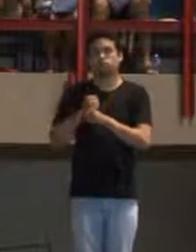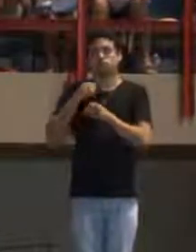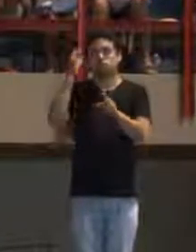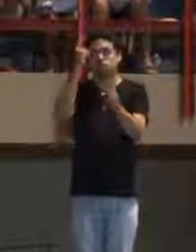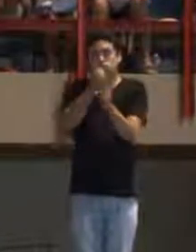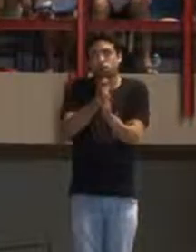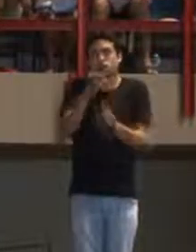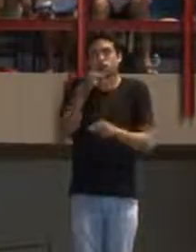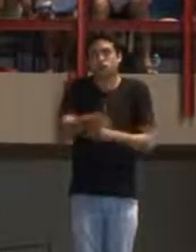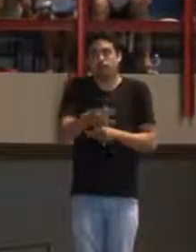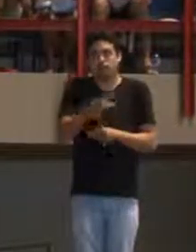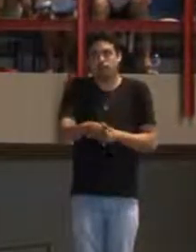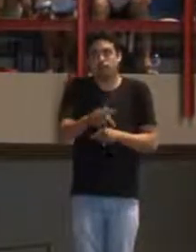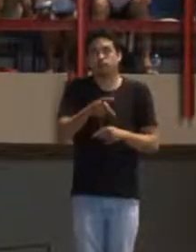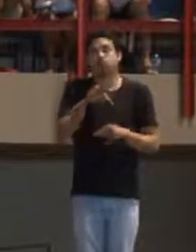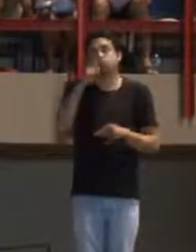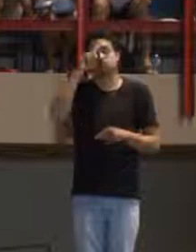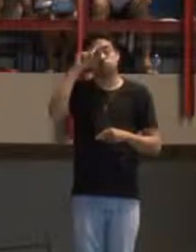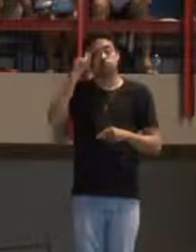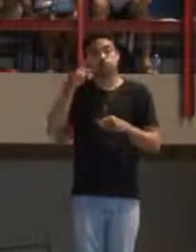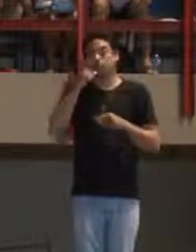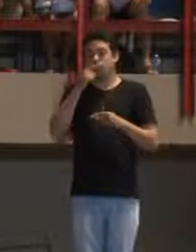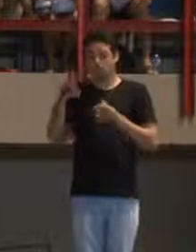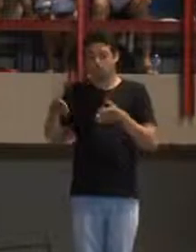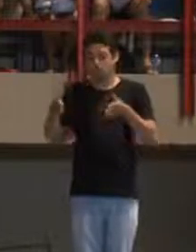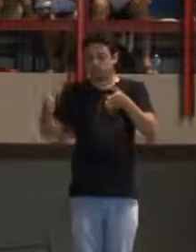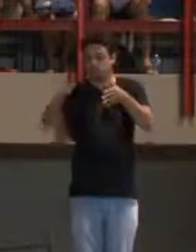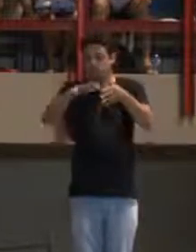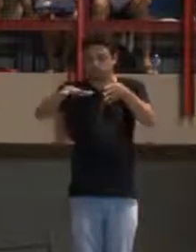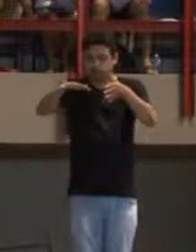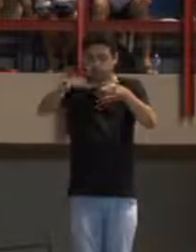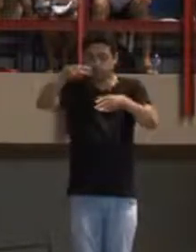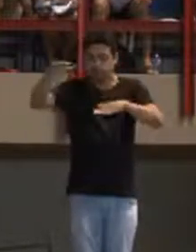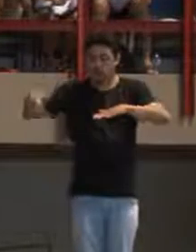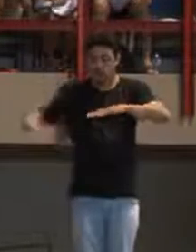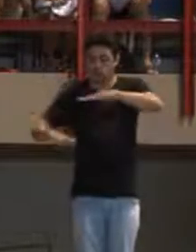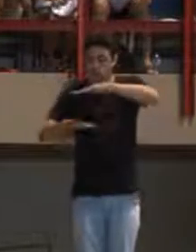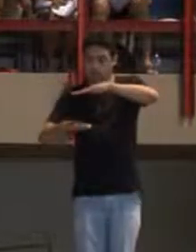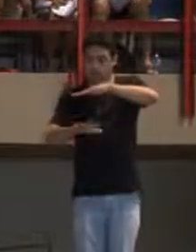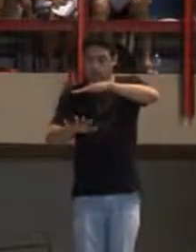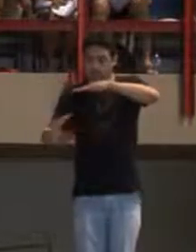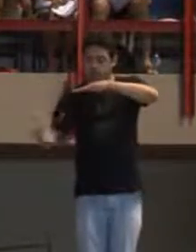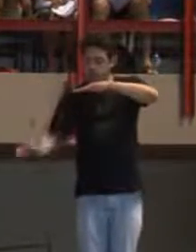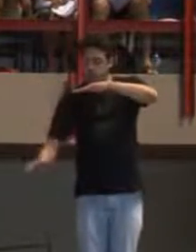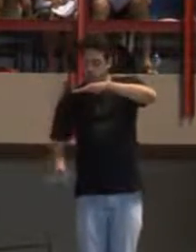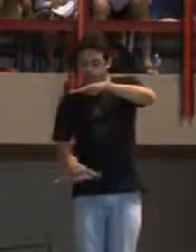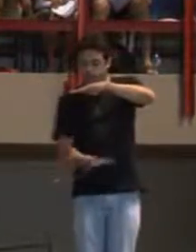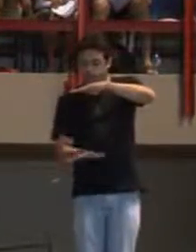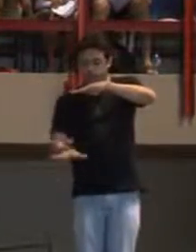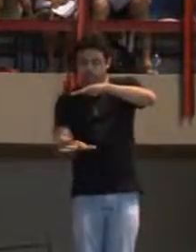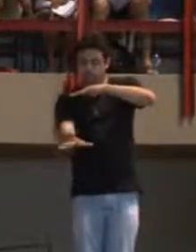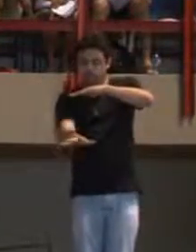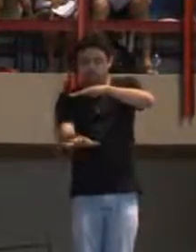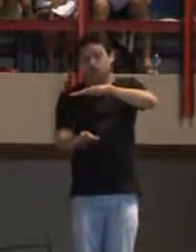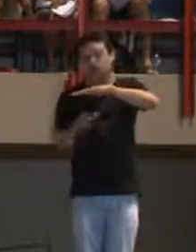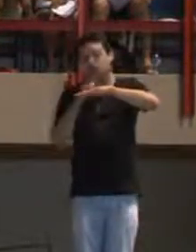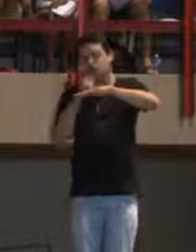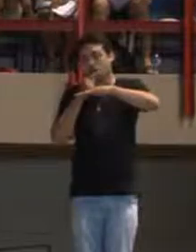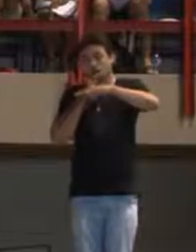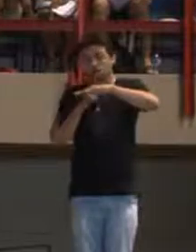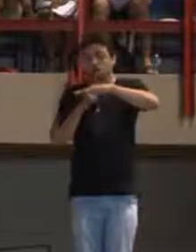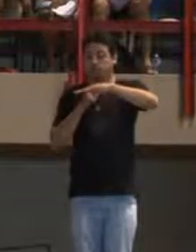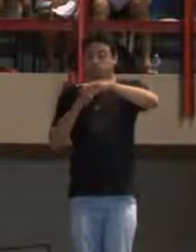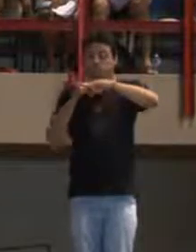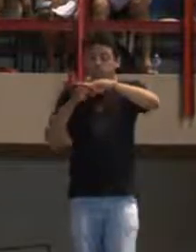um outro rio Amazonas abaixo do rio Amazonas. É um rio subterrâneo, ele está abaixo do rio Amazonas.